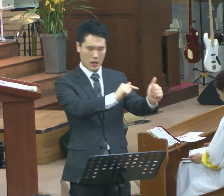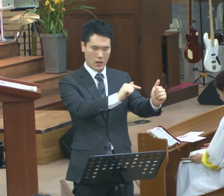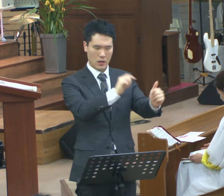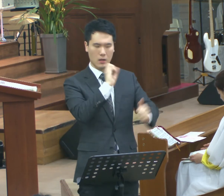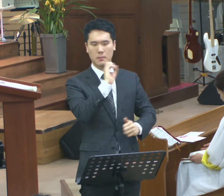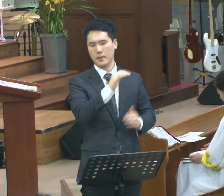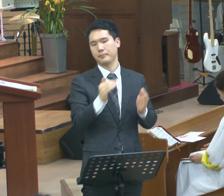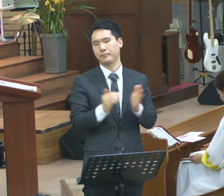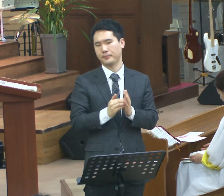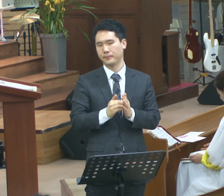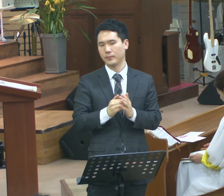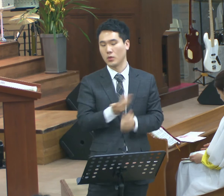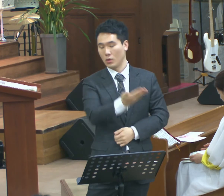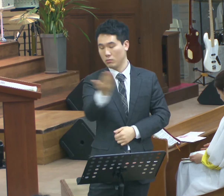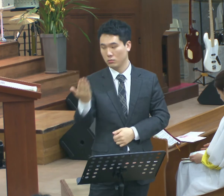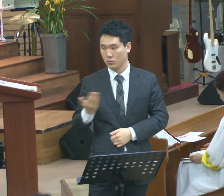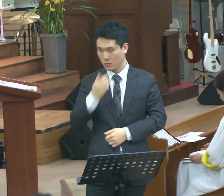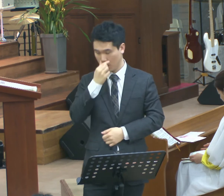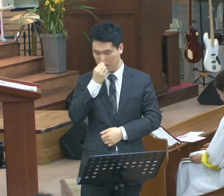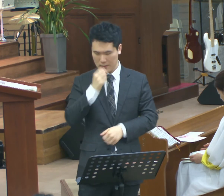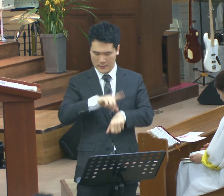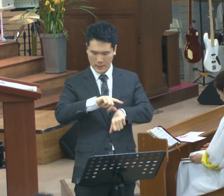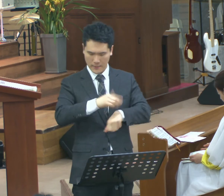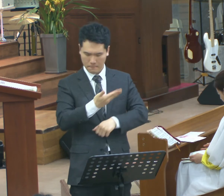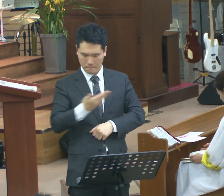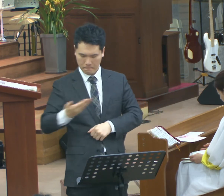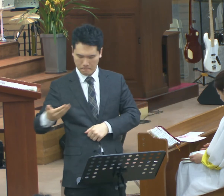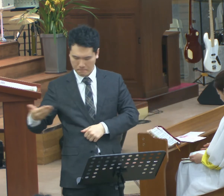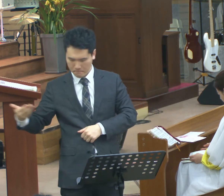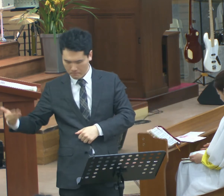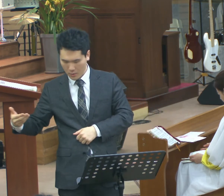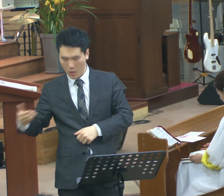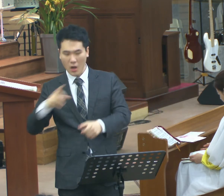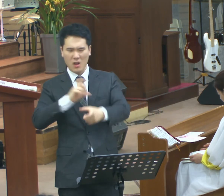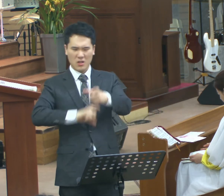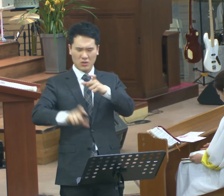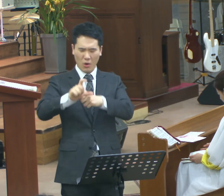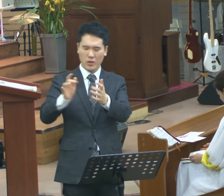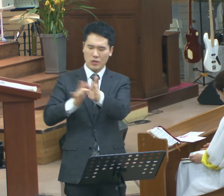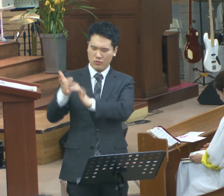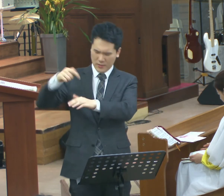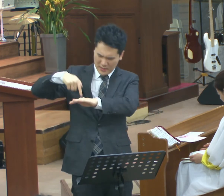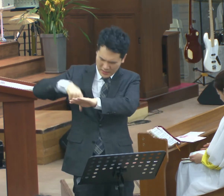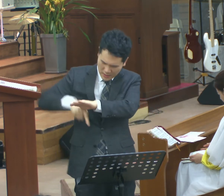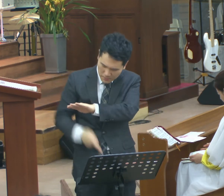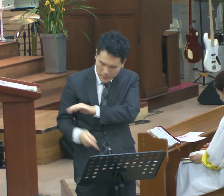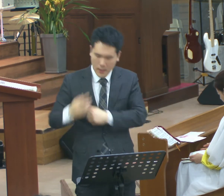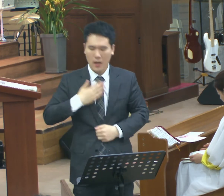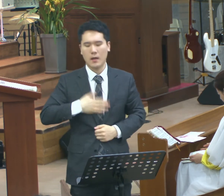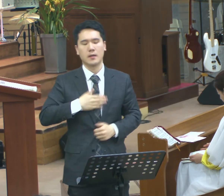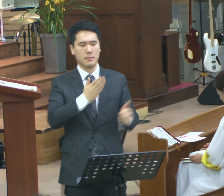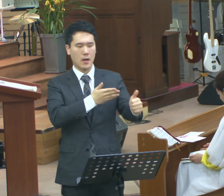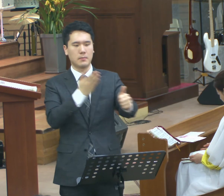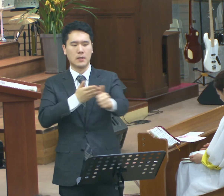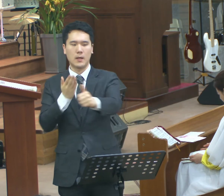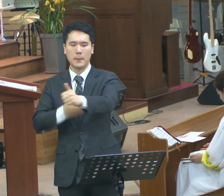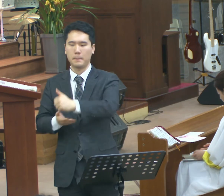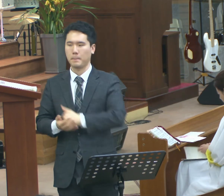성도 여러분, 시간이 흐를수록 예수를 더 깊이 알아가는 성도들이 되시기를 바랍니다.